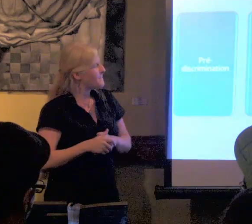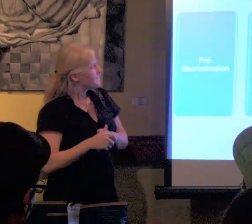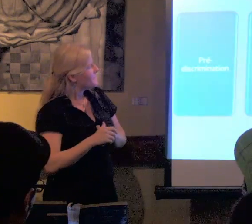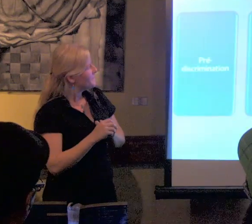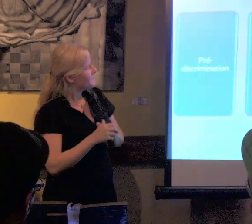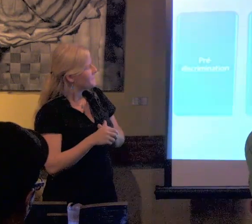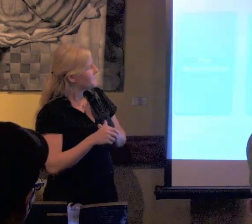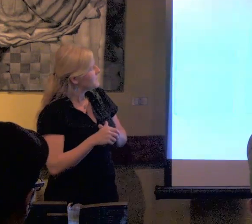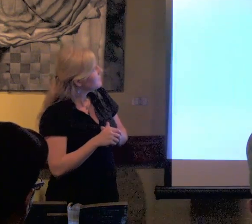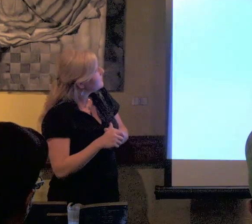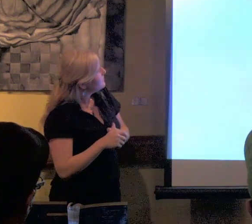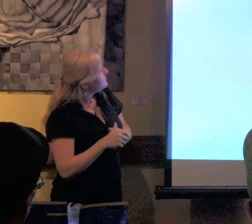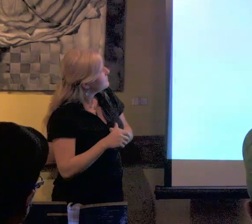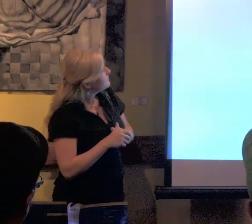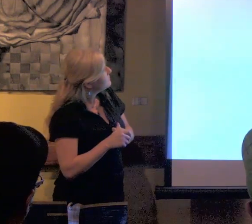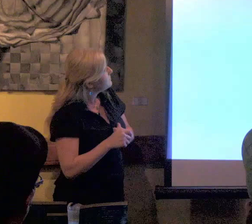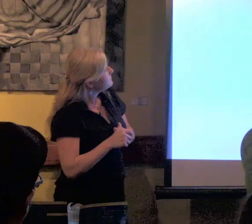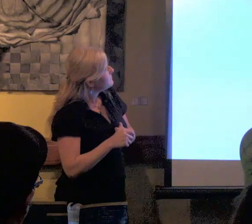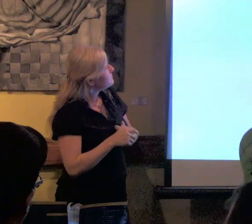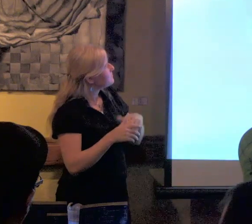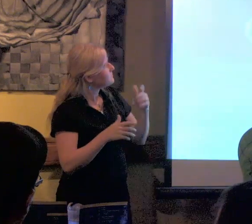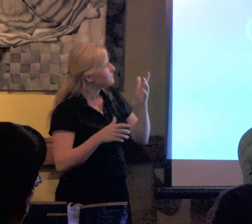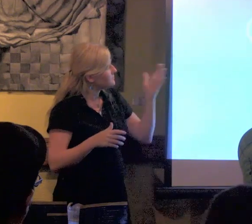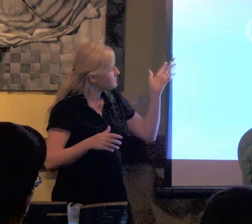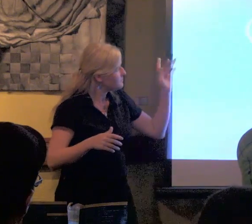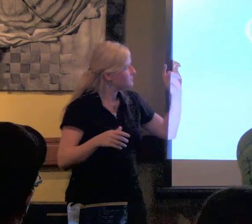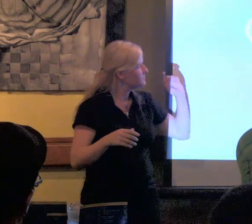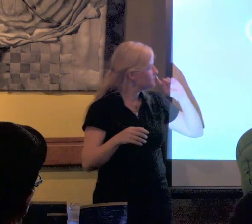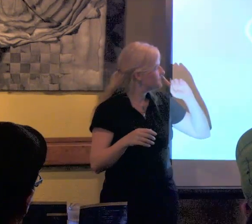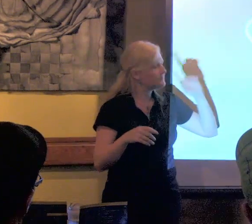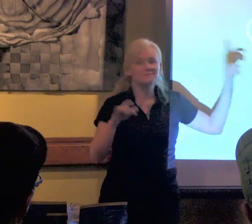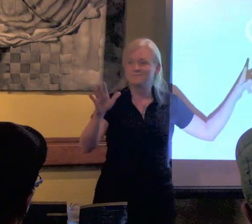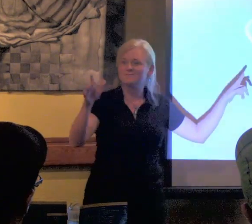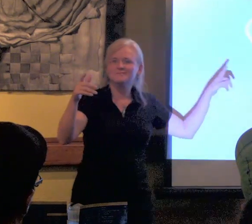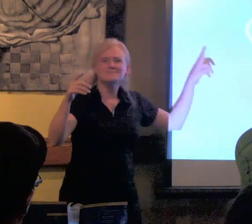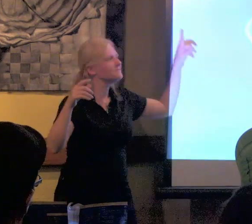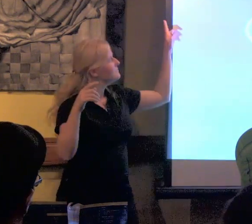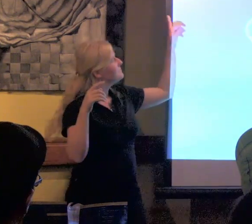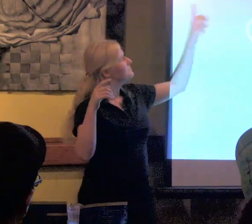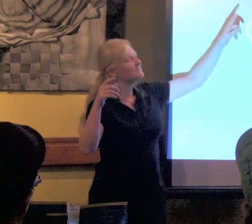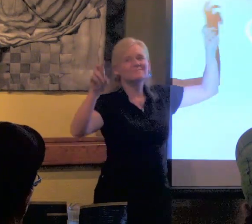Alors, ça vous donne finalement ici, bon, quelques formes que peut prendre la discrimination envers les personnes sourdes.